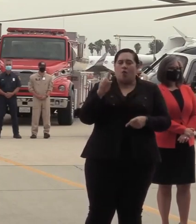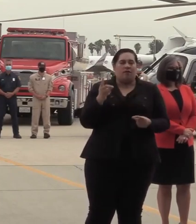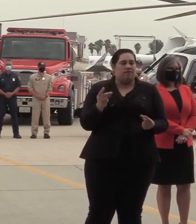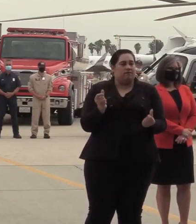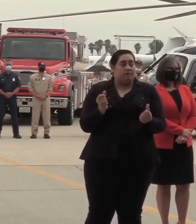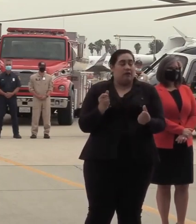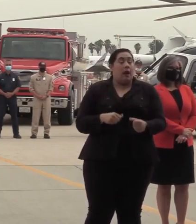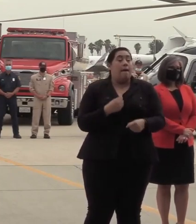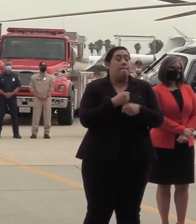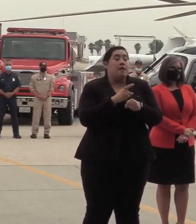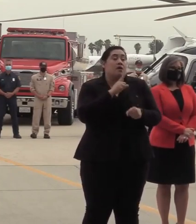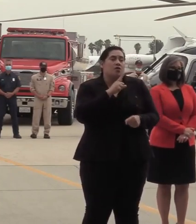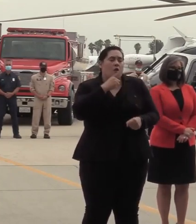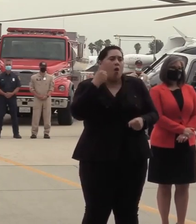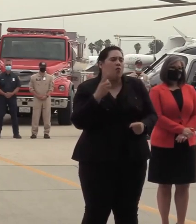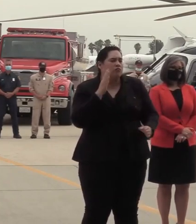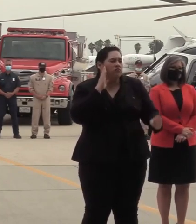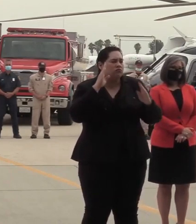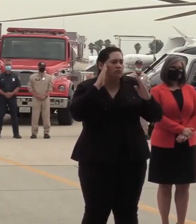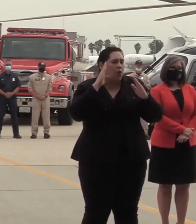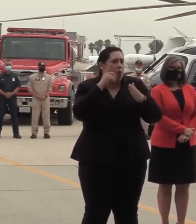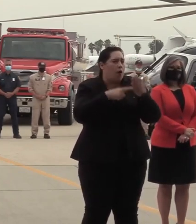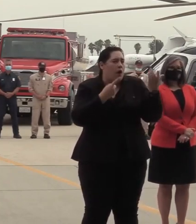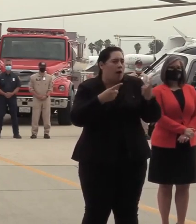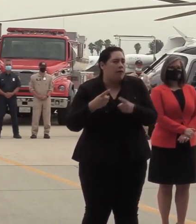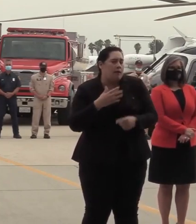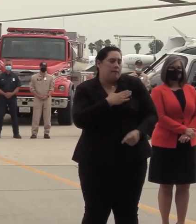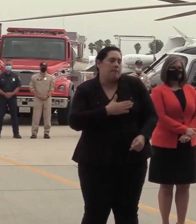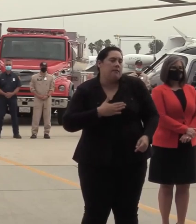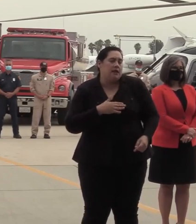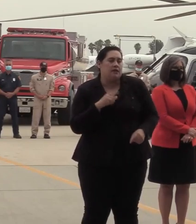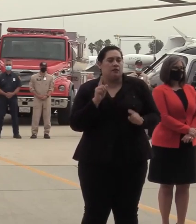al tanto de lo que ocurre, vaya a